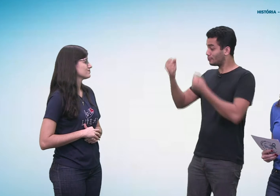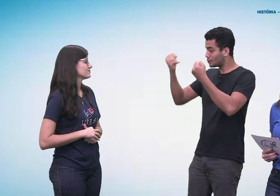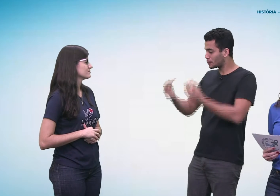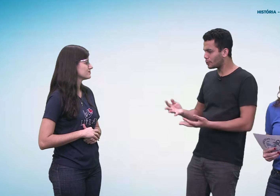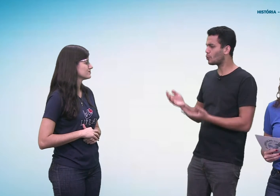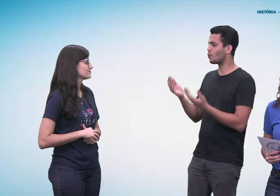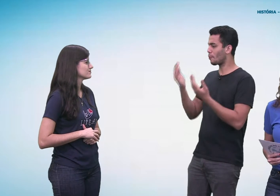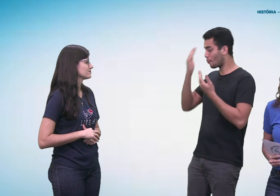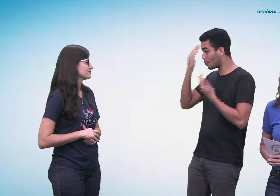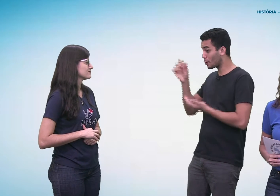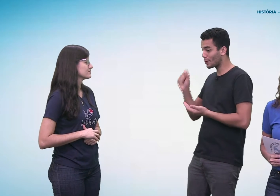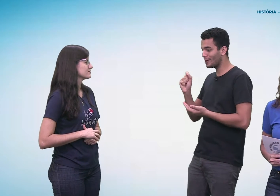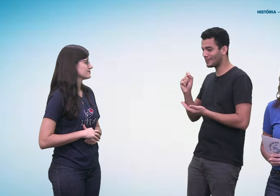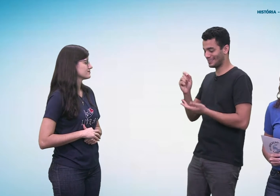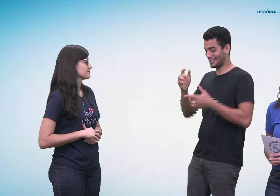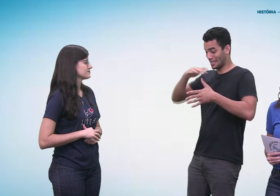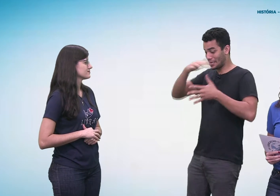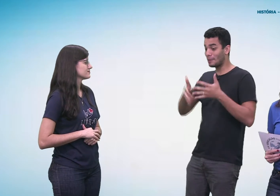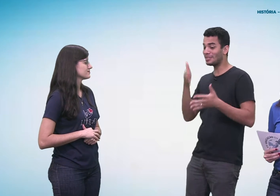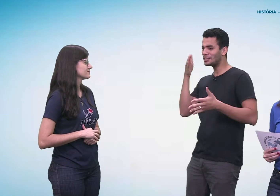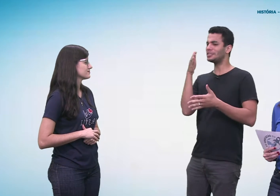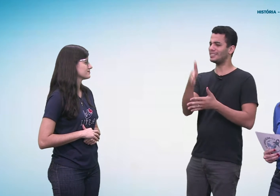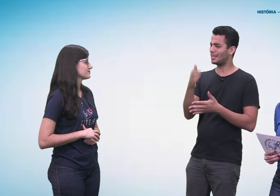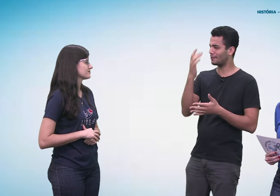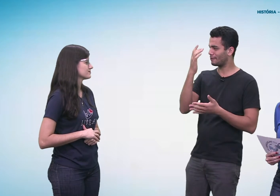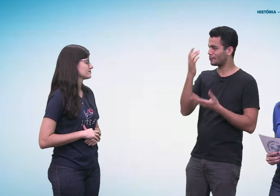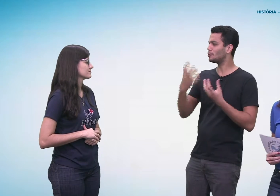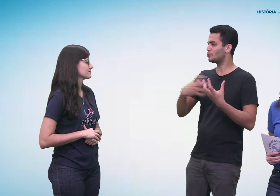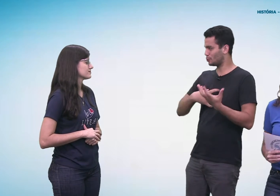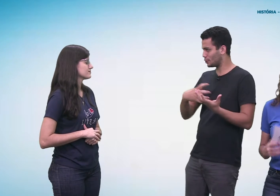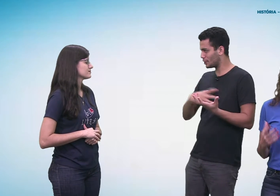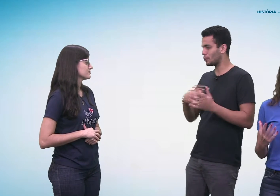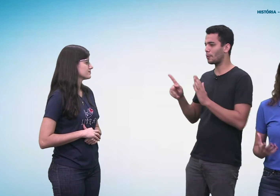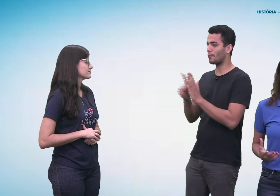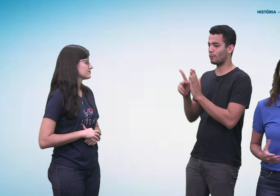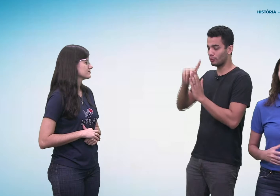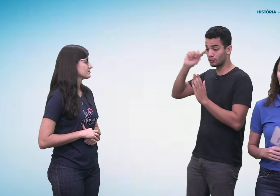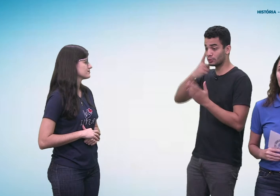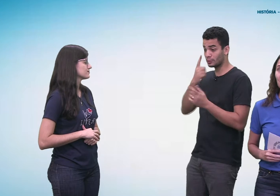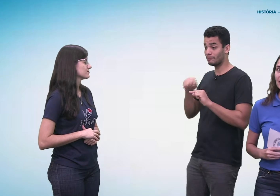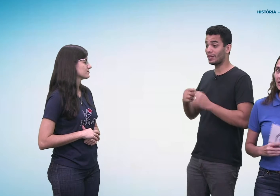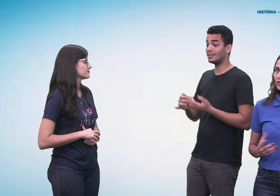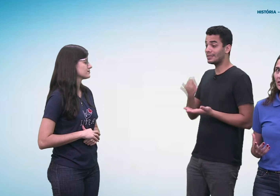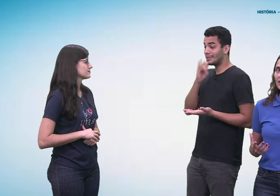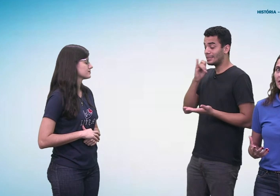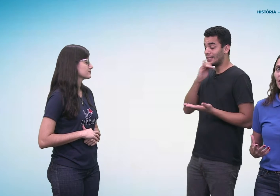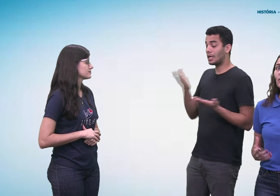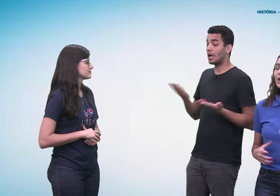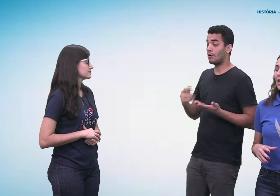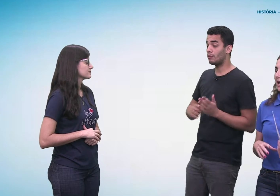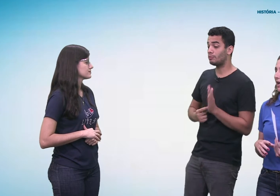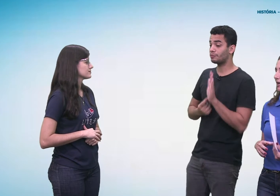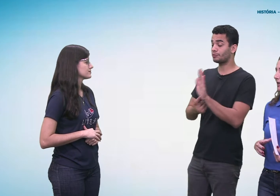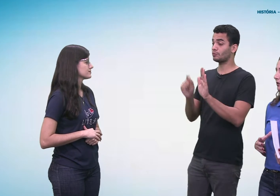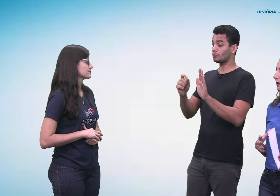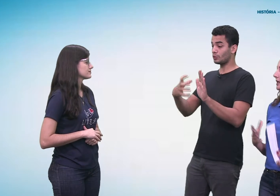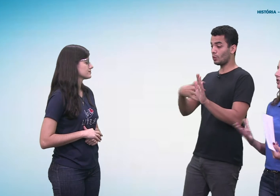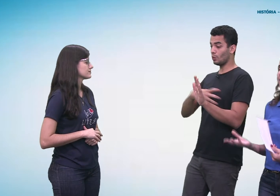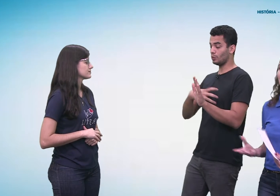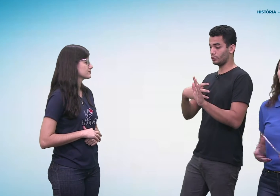a gente falou aqui nas nossas aulas, eu acho muito importante destacar, gostaria que vocês prestassem bastante atenção durante a entrevista